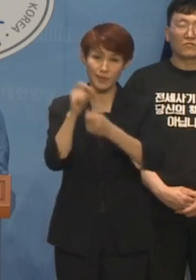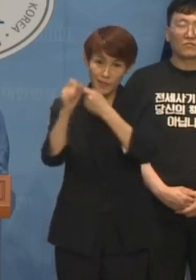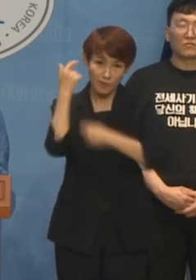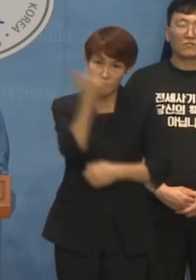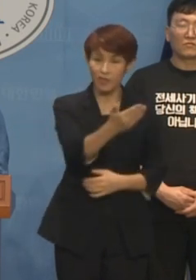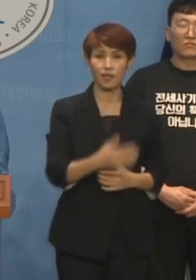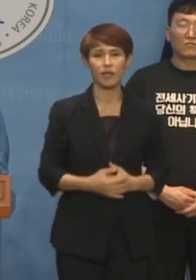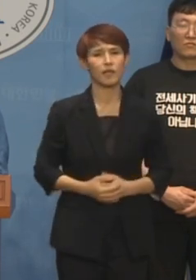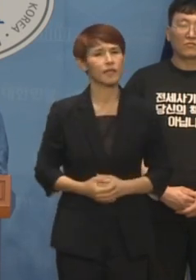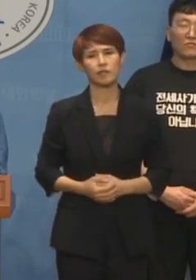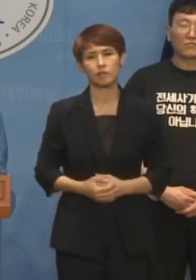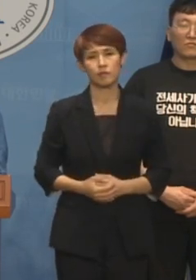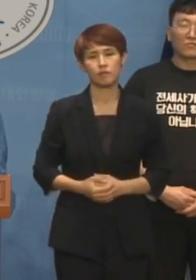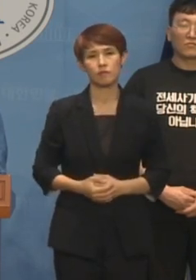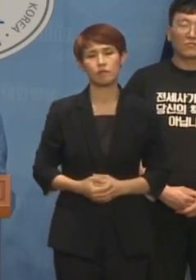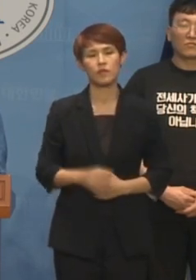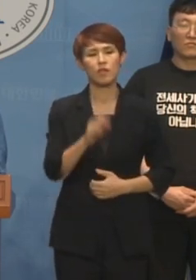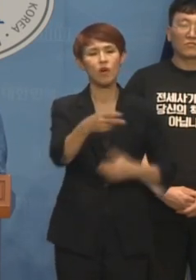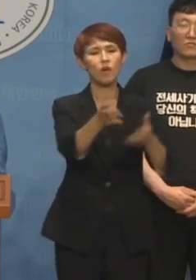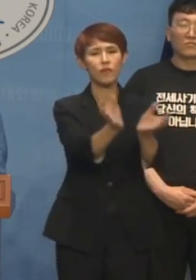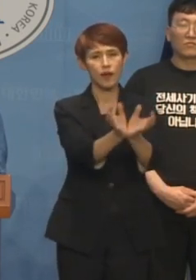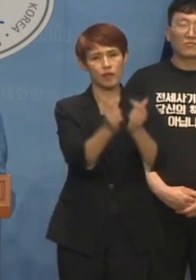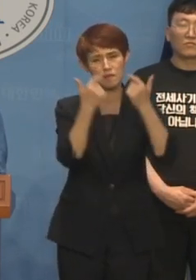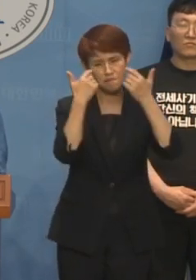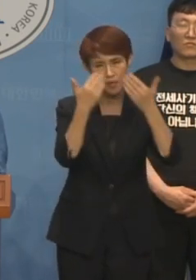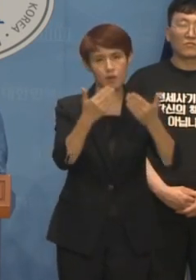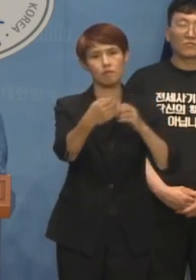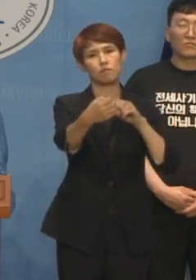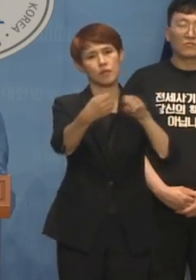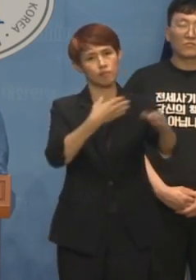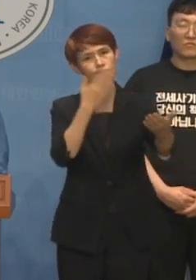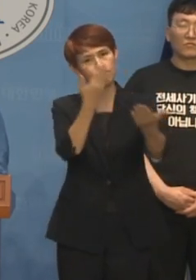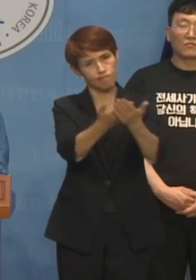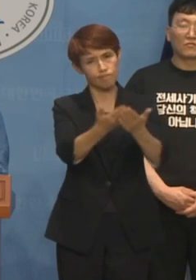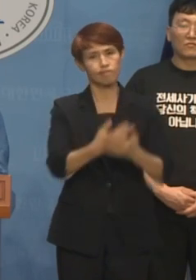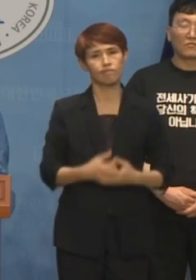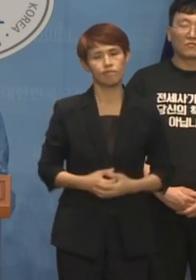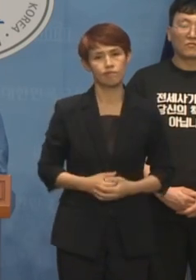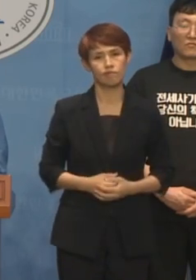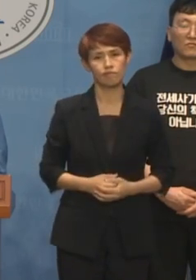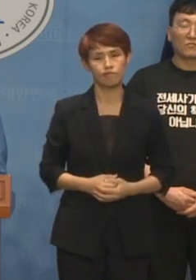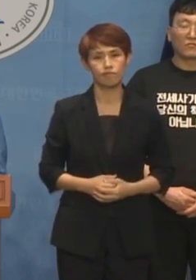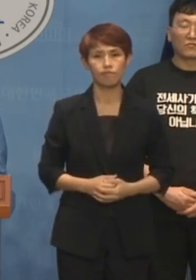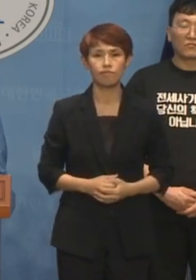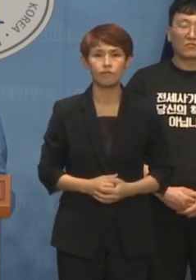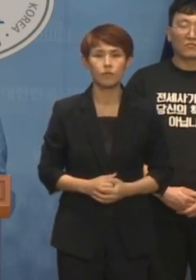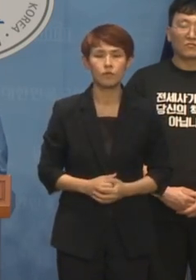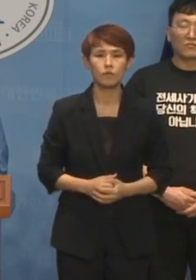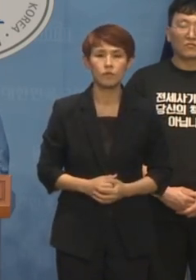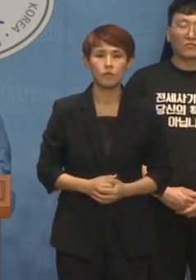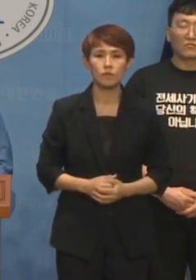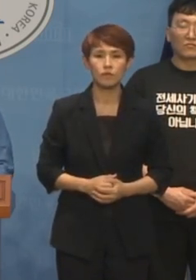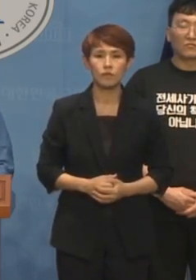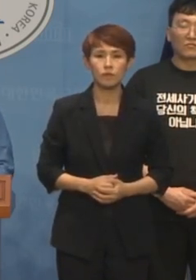점에 대해서 집권 여당은 분명하게 말씀을 하셔야 된다. 이 점을 지적을 합니다.